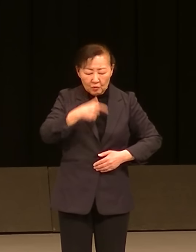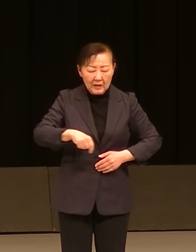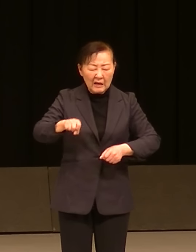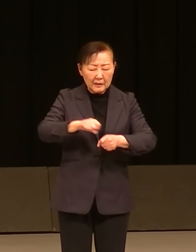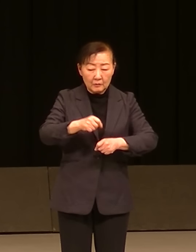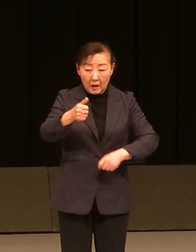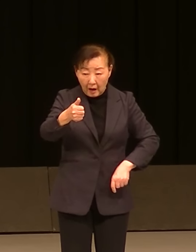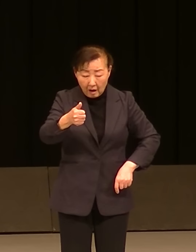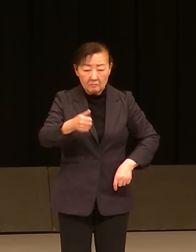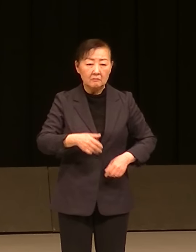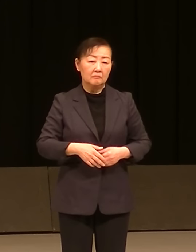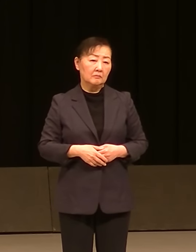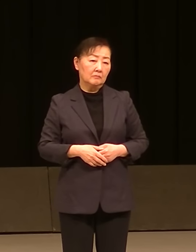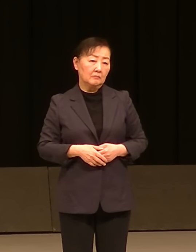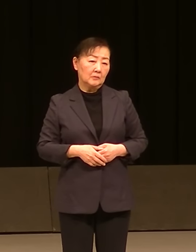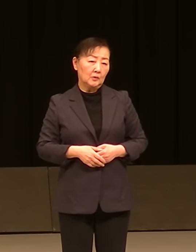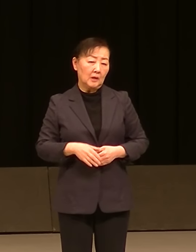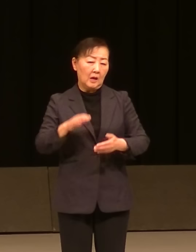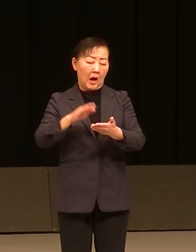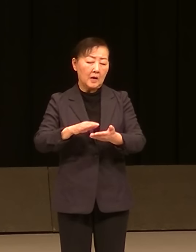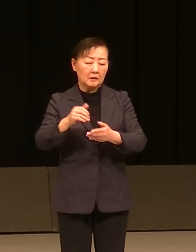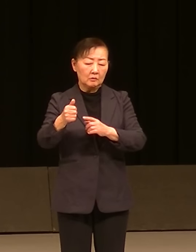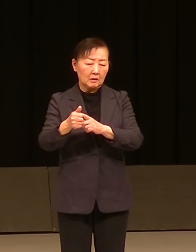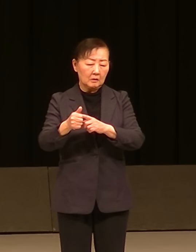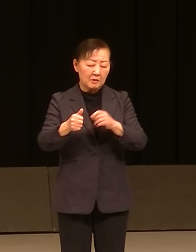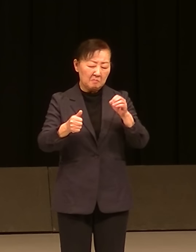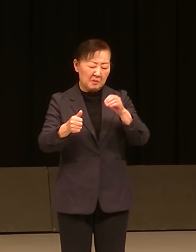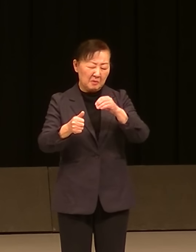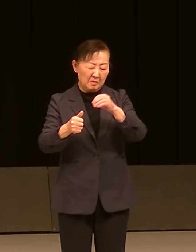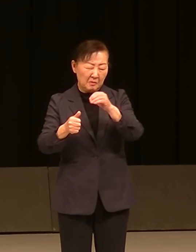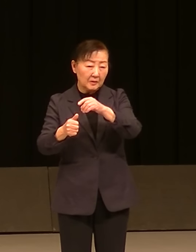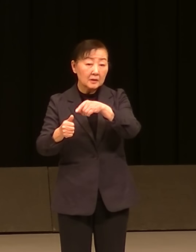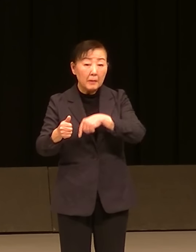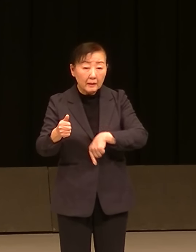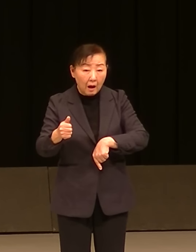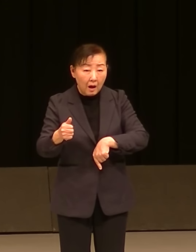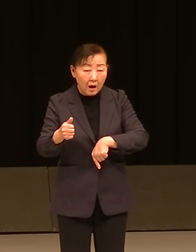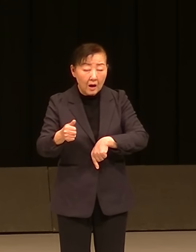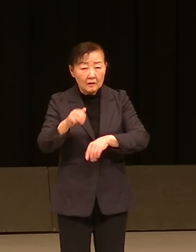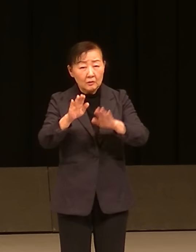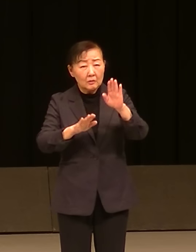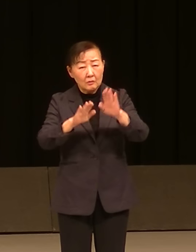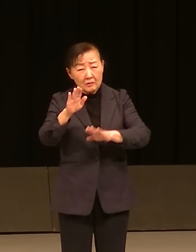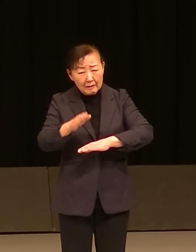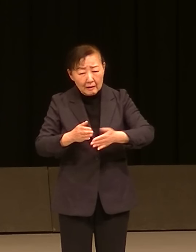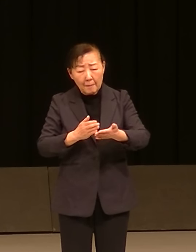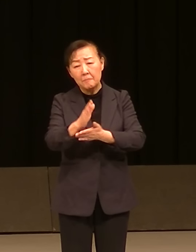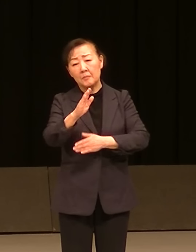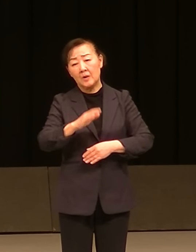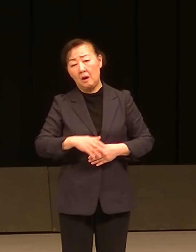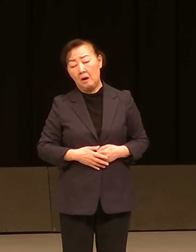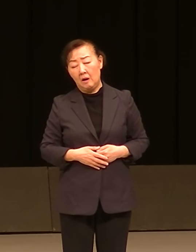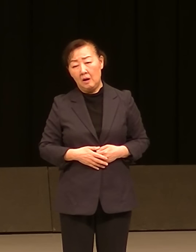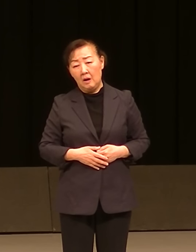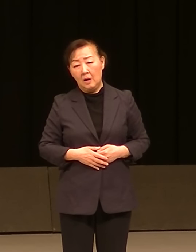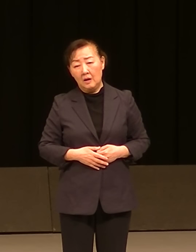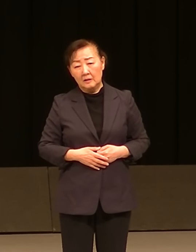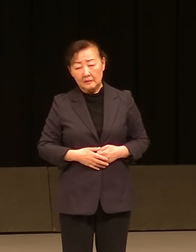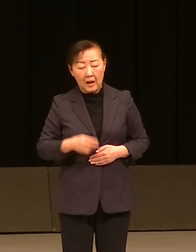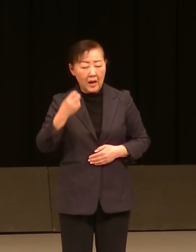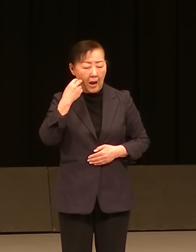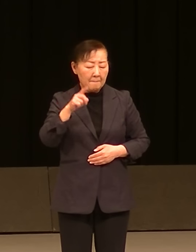じゃと言って、浅野匠頭をいじめ上げると、そのシーンが、まあ、出発点となって、松の廊